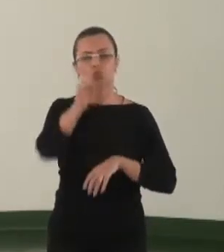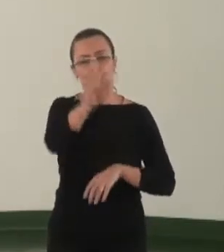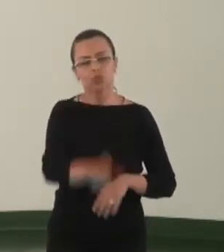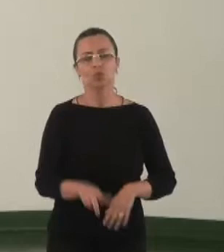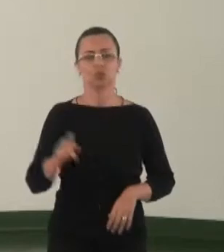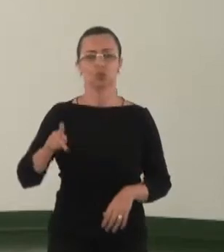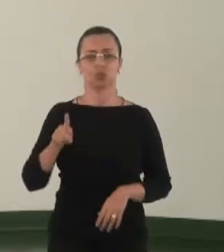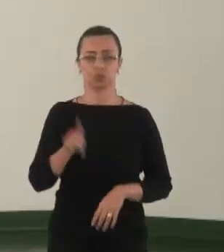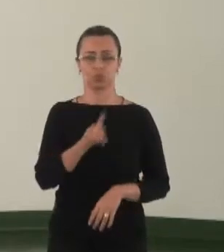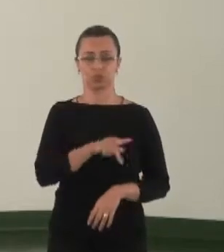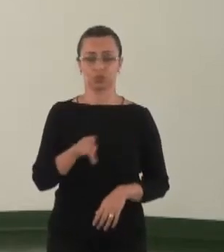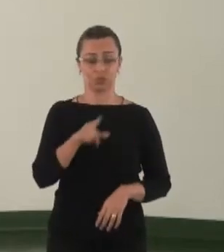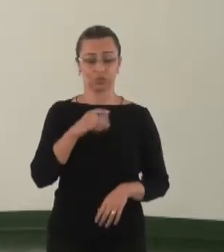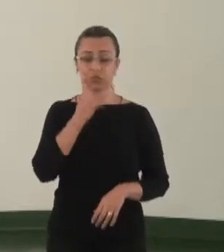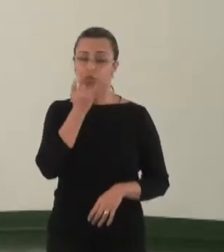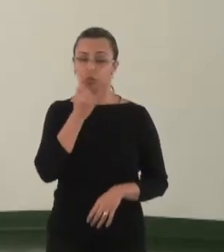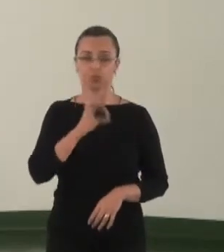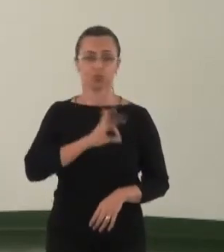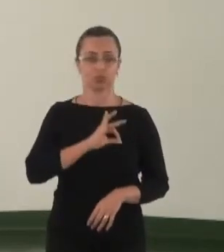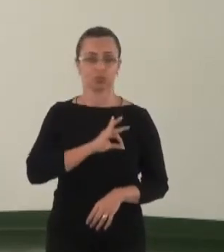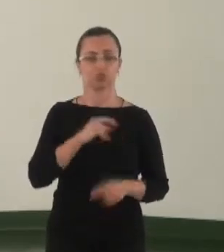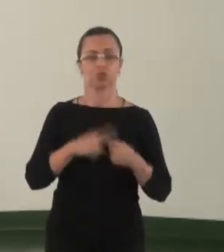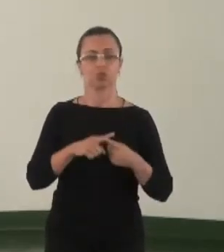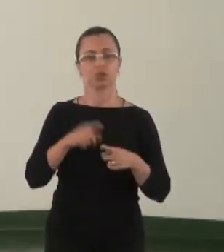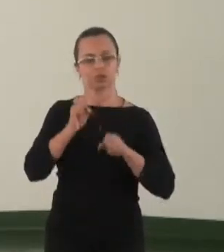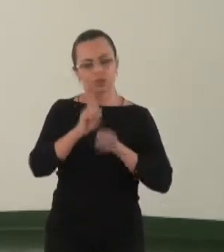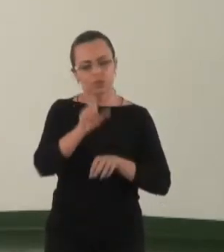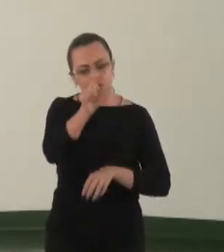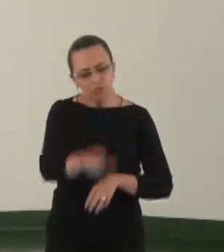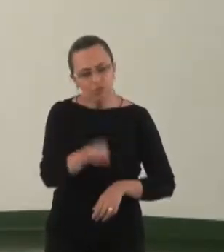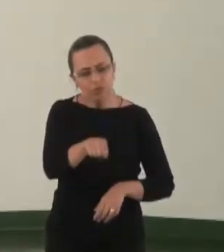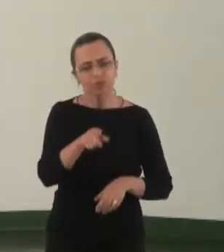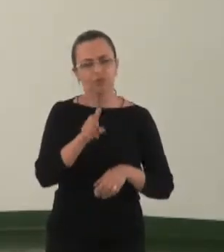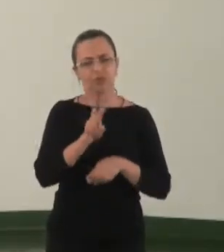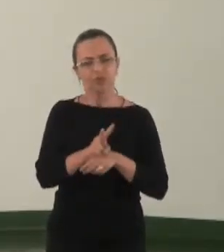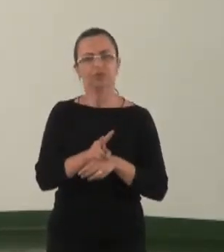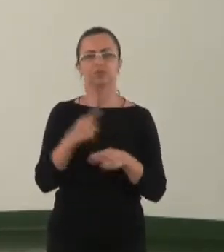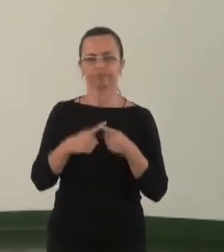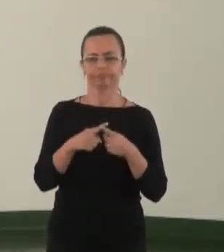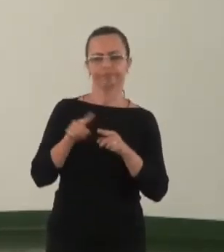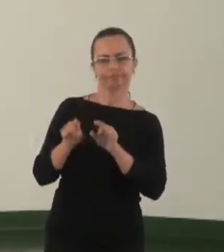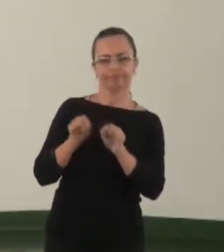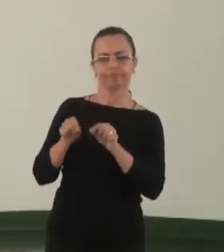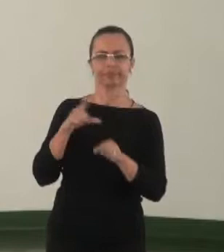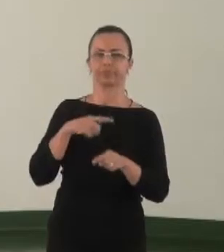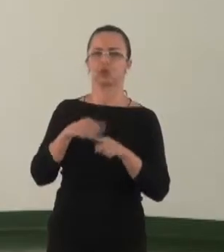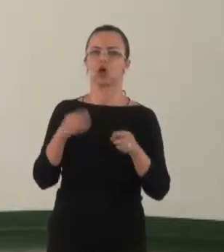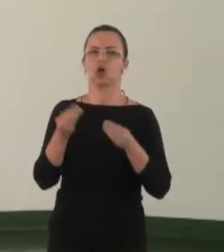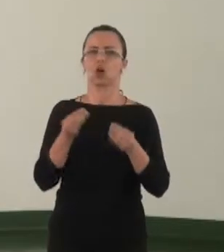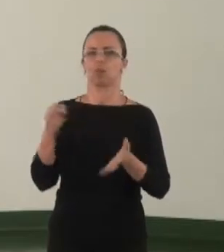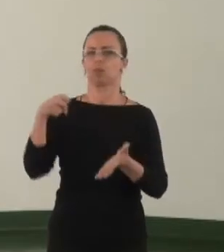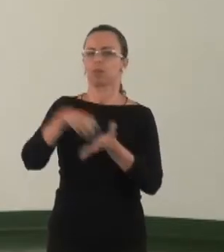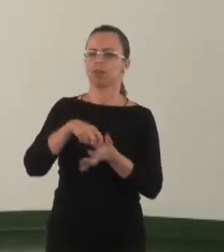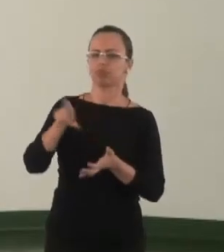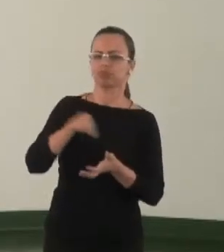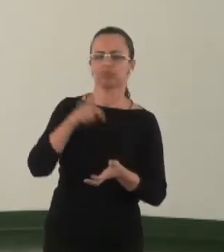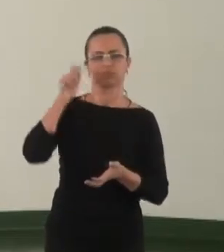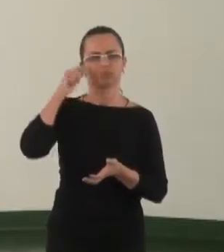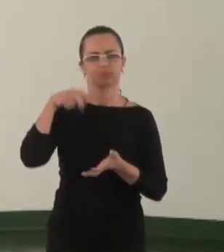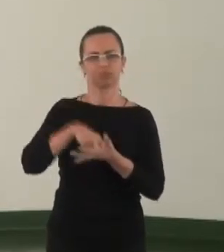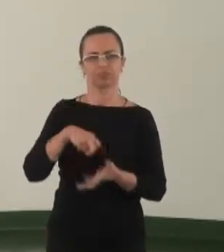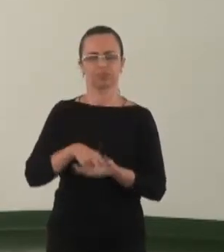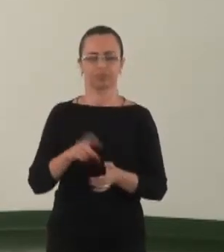do racismo, já que o MP tem essa função de fiscalizar as polícias, porque há, de fato, uma seletividade penal. Aumentar